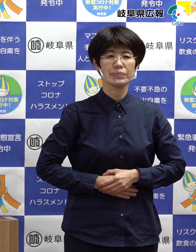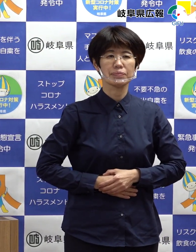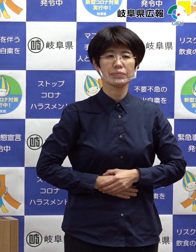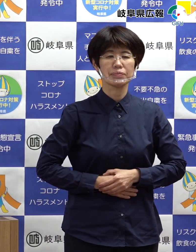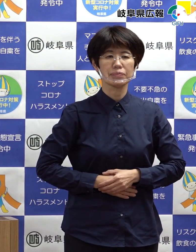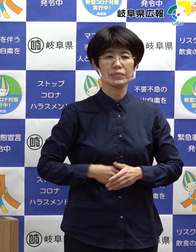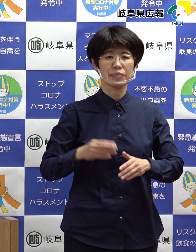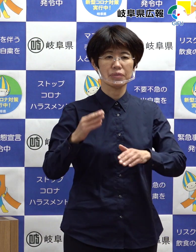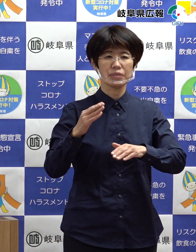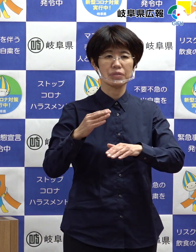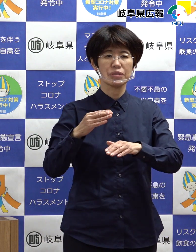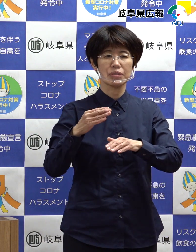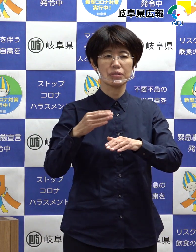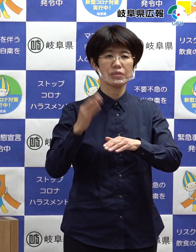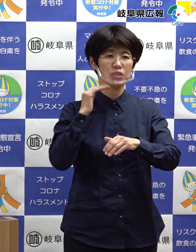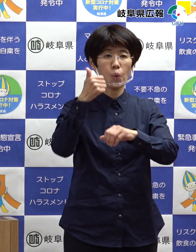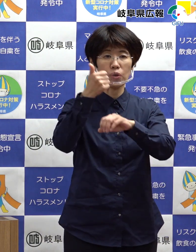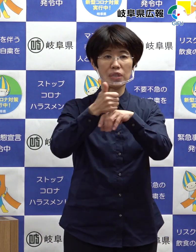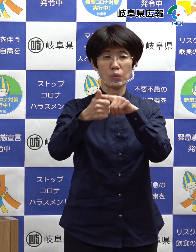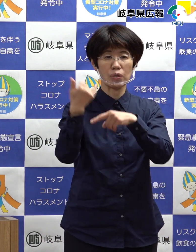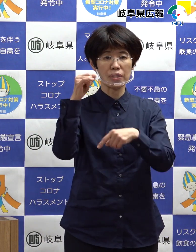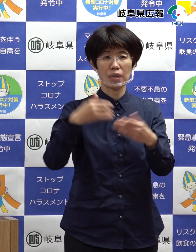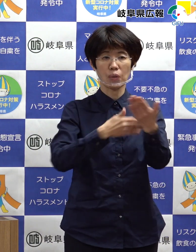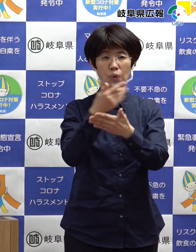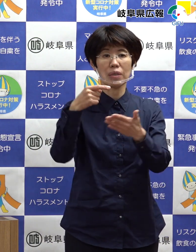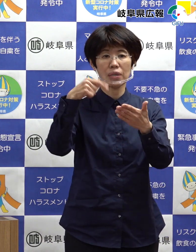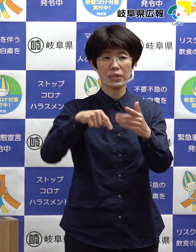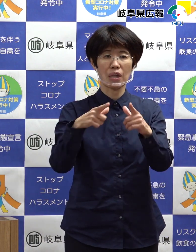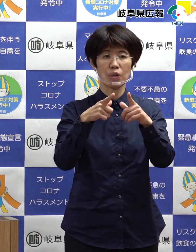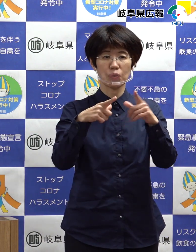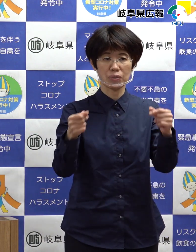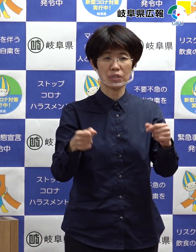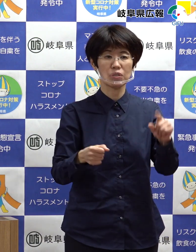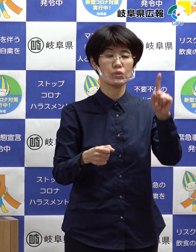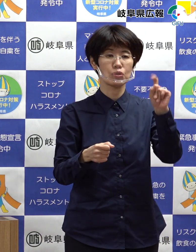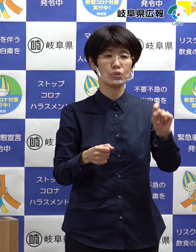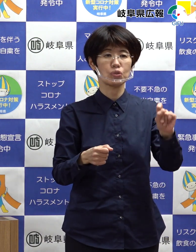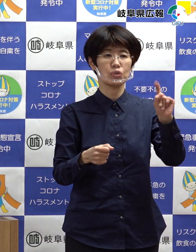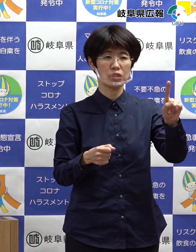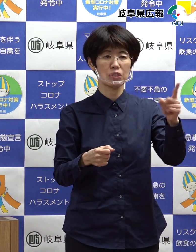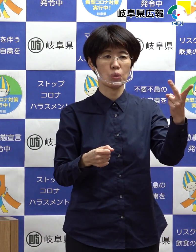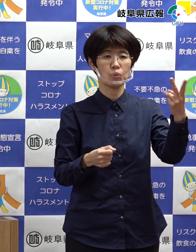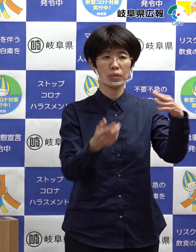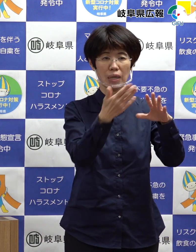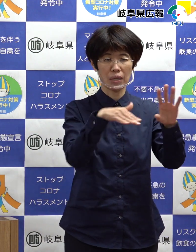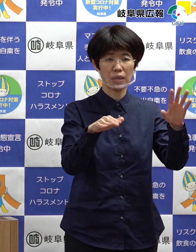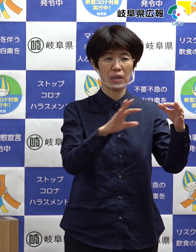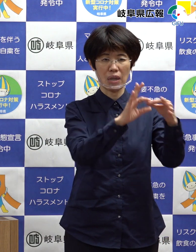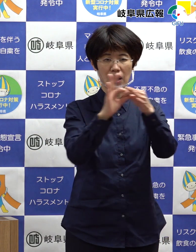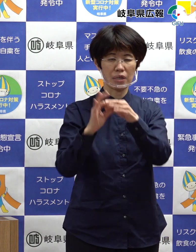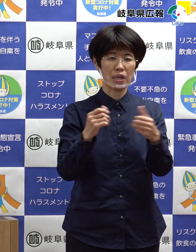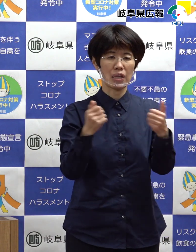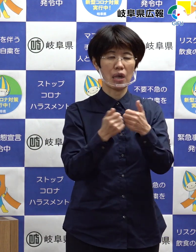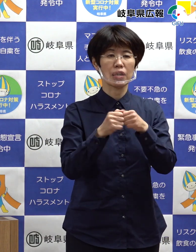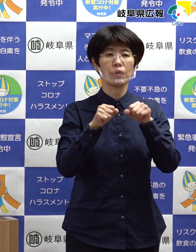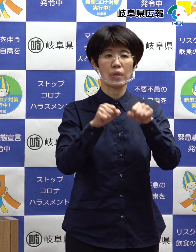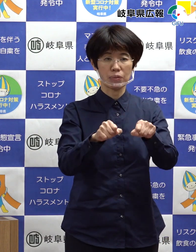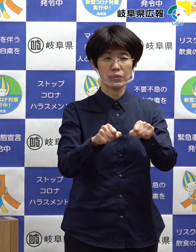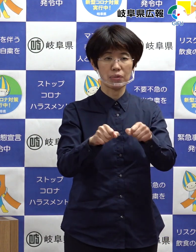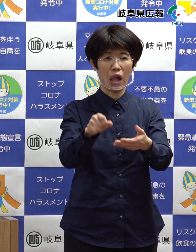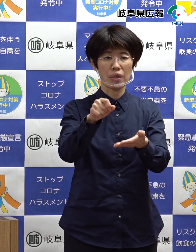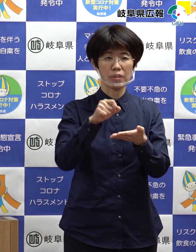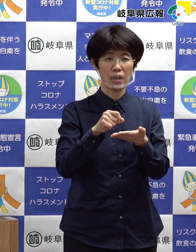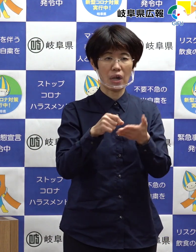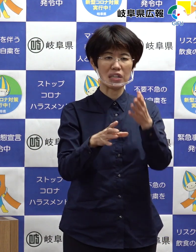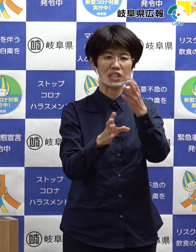総理との意見交換ですが、はい、国と11都府県の間で連携会議、はいはい、こちらは